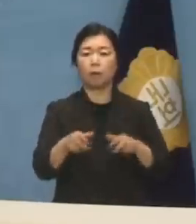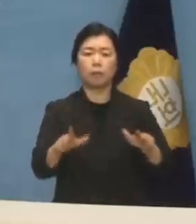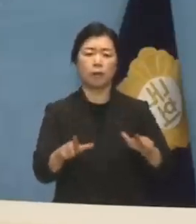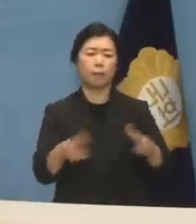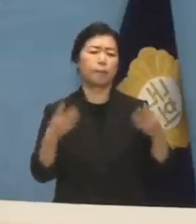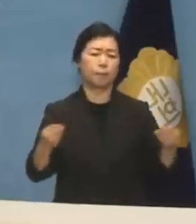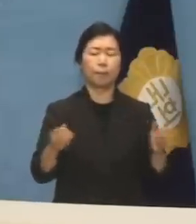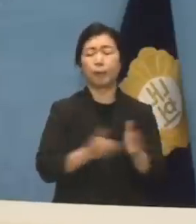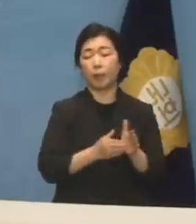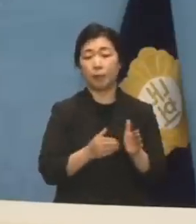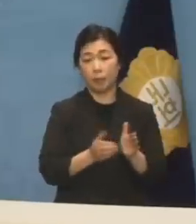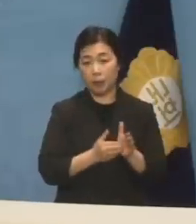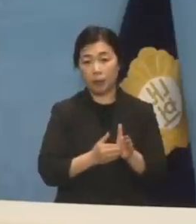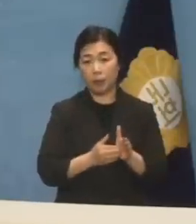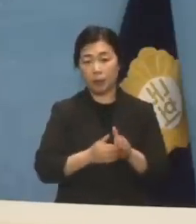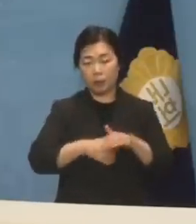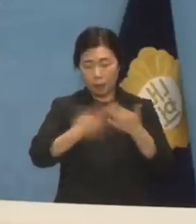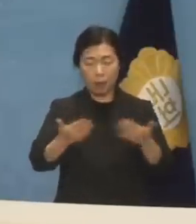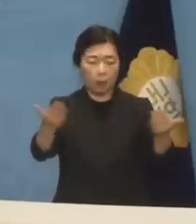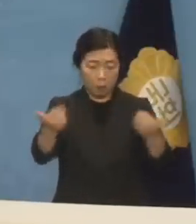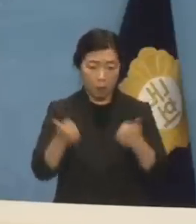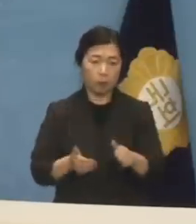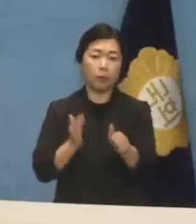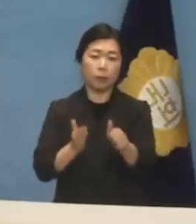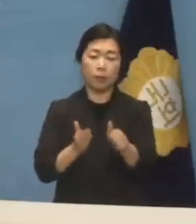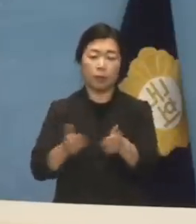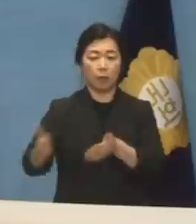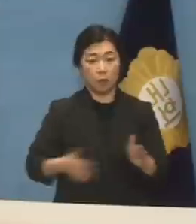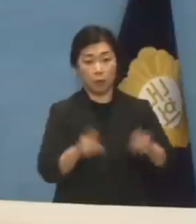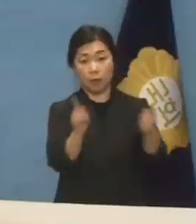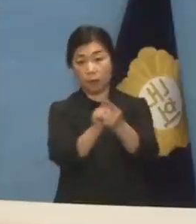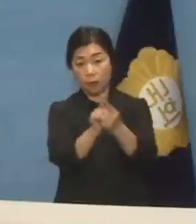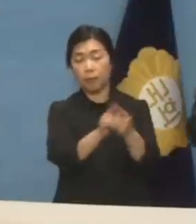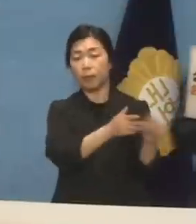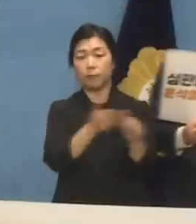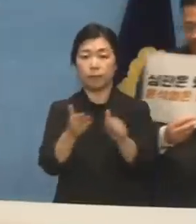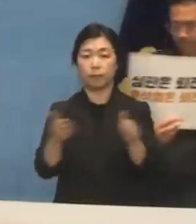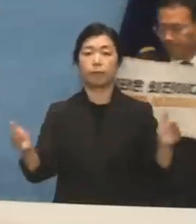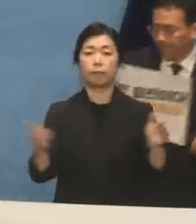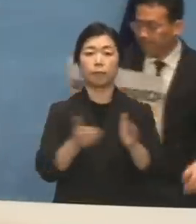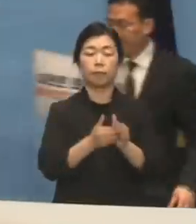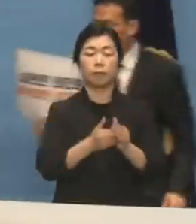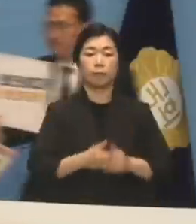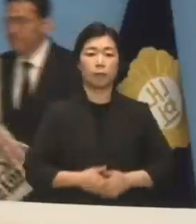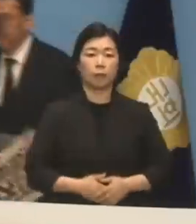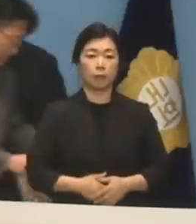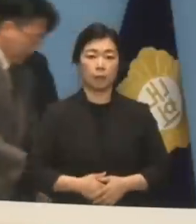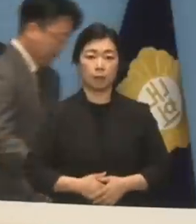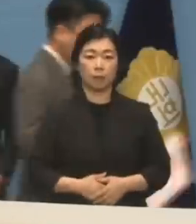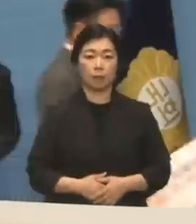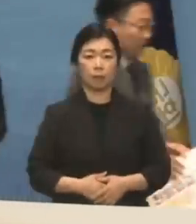아닙니까? 다들 거리로 나와주시기 바랍니다. 거리에서 뵙겠습니다. 이상입니다.